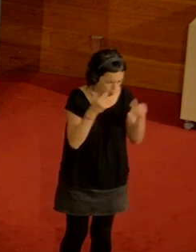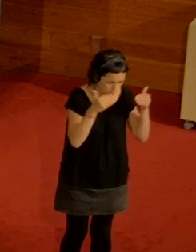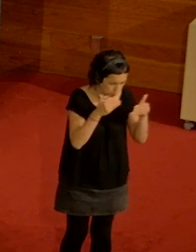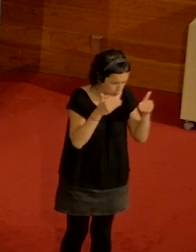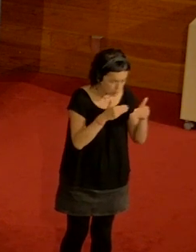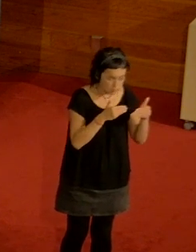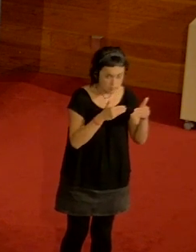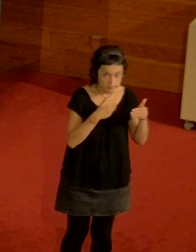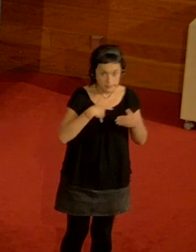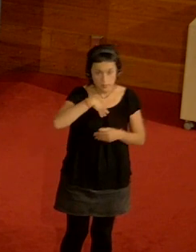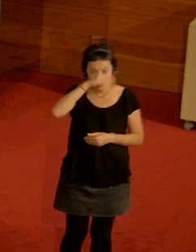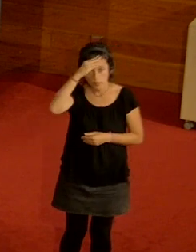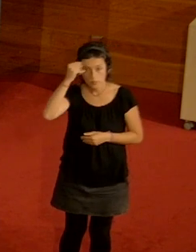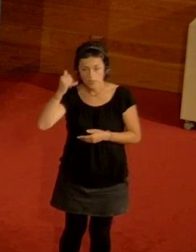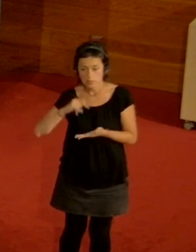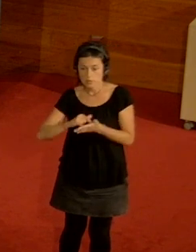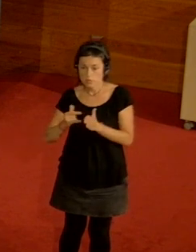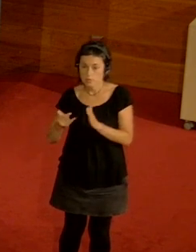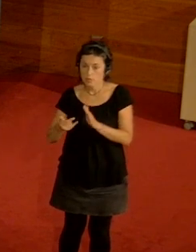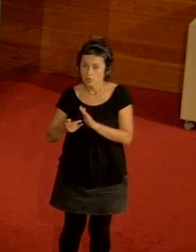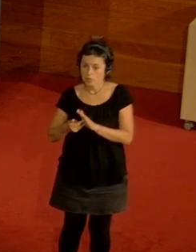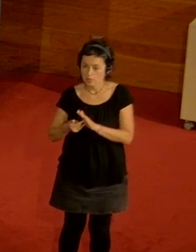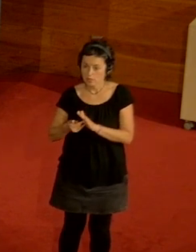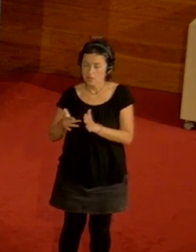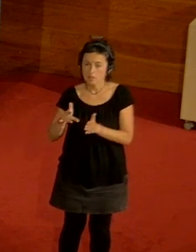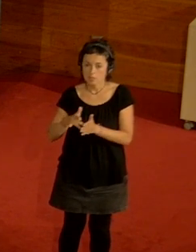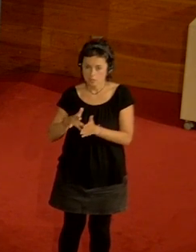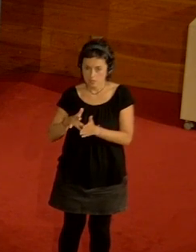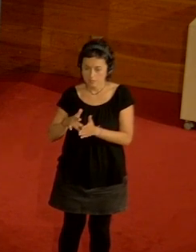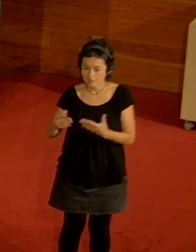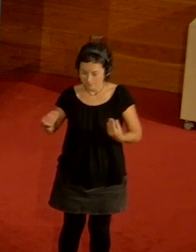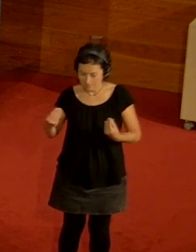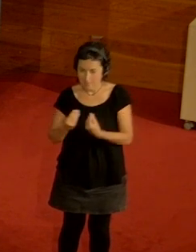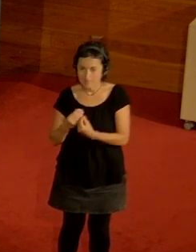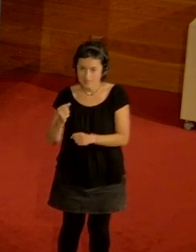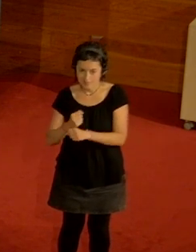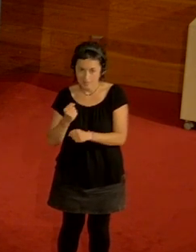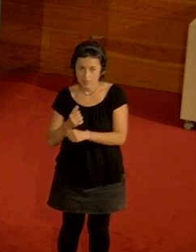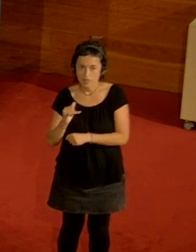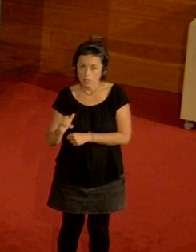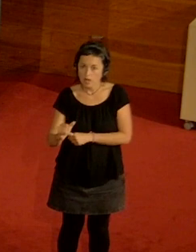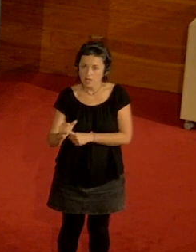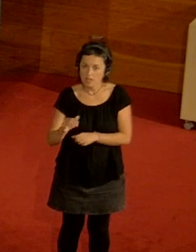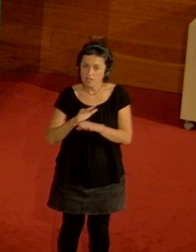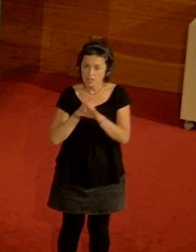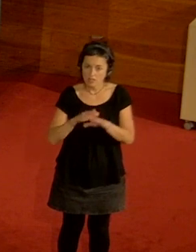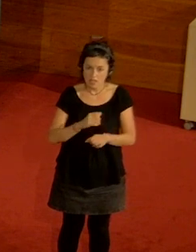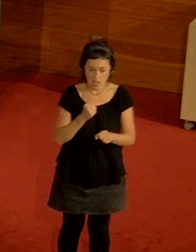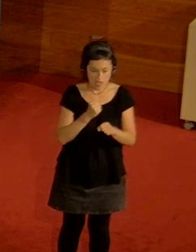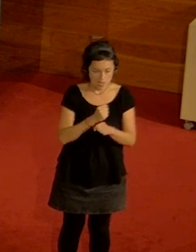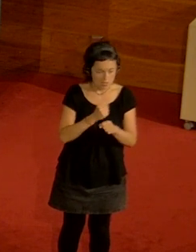la tecnología allí donde viene la tecnología viene el trabajo con nosotros y que el trabajo se ha convertido en algo eh